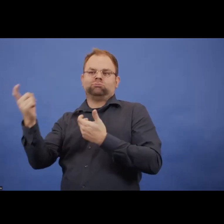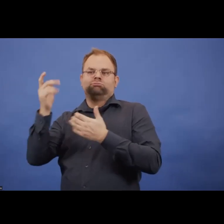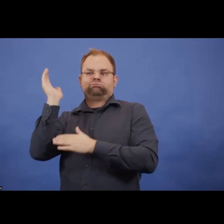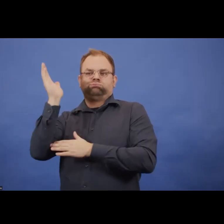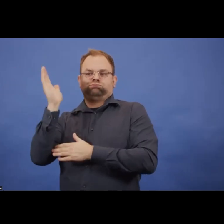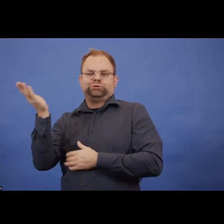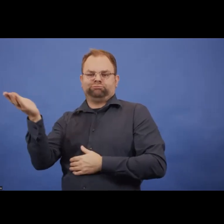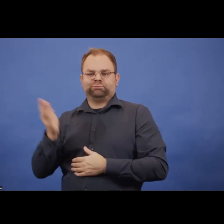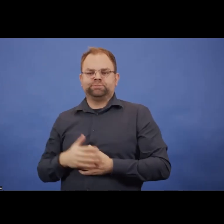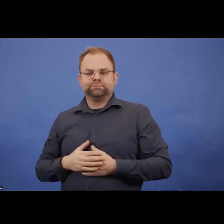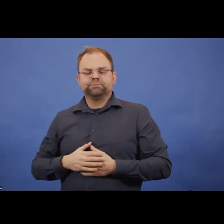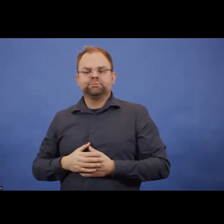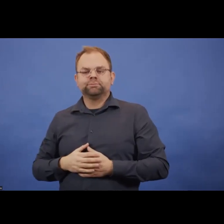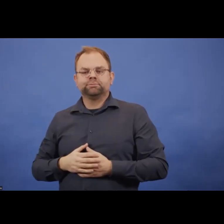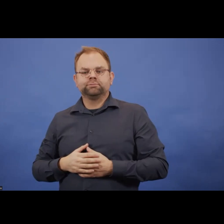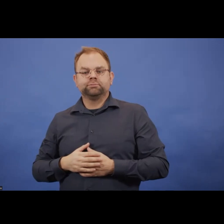Bueno, yo estoy intentando